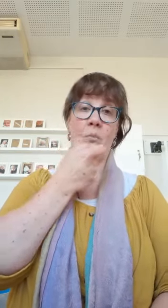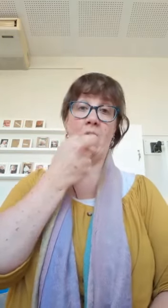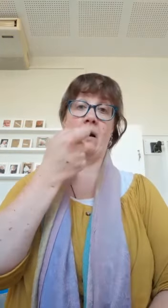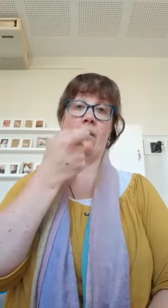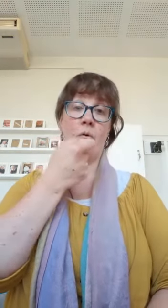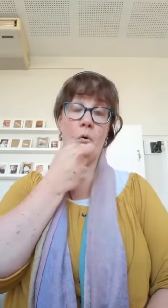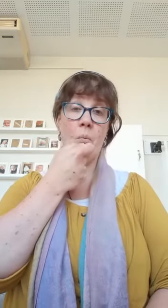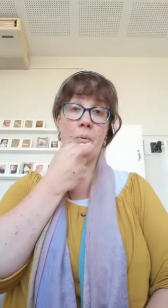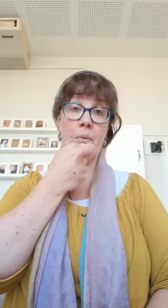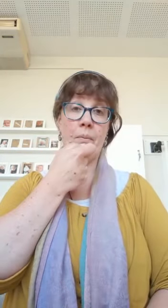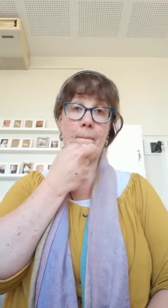maar op.